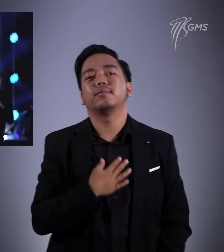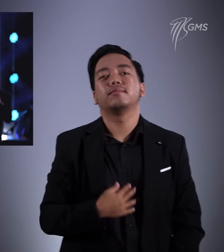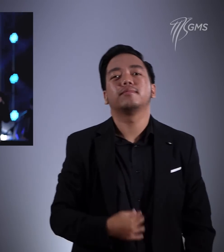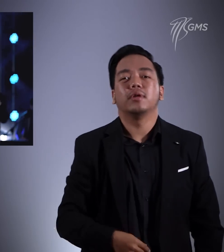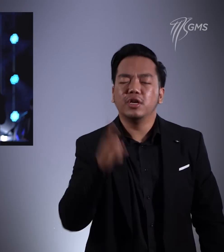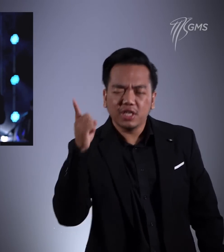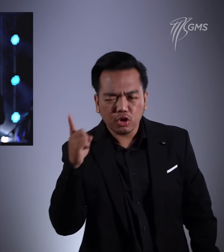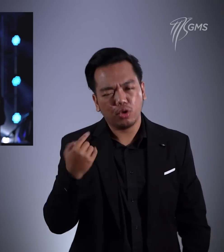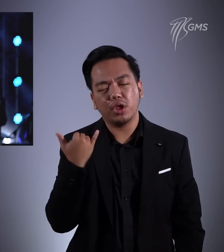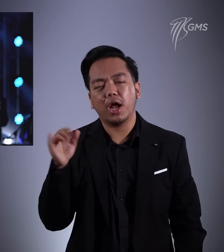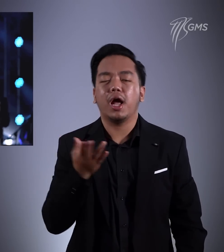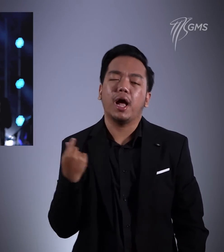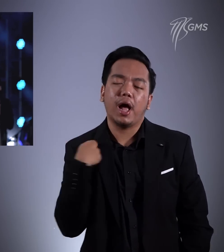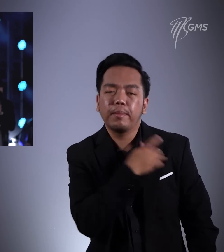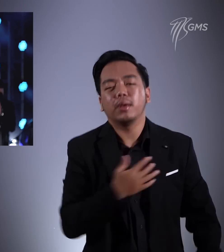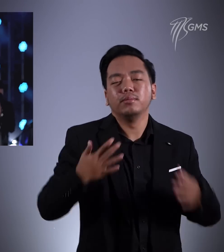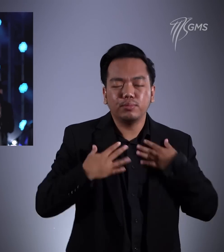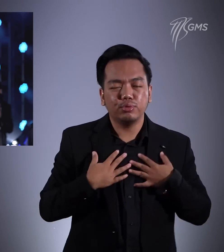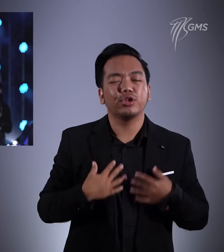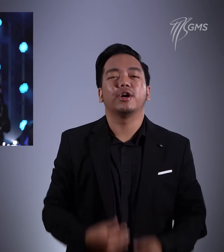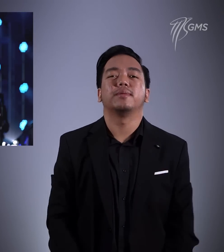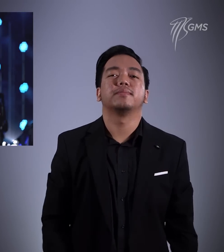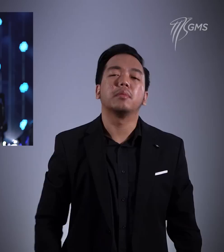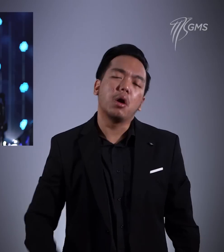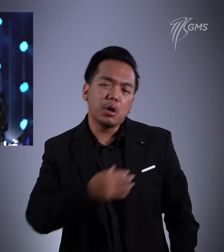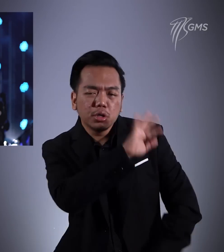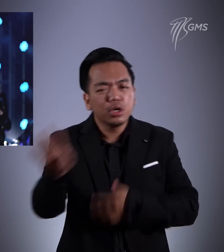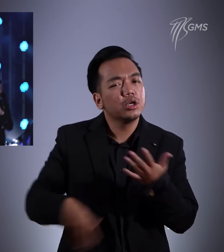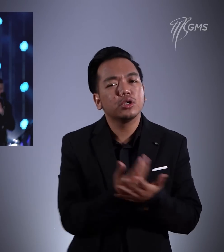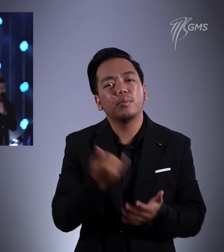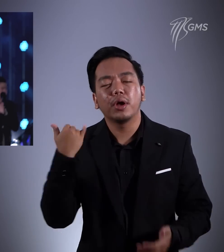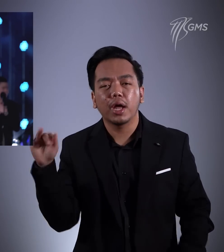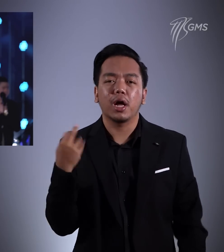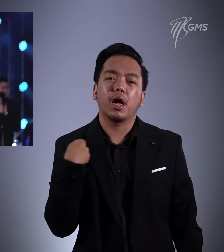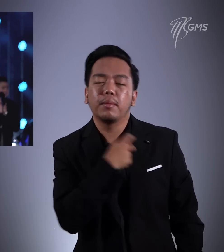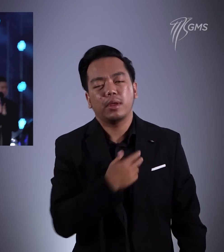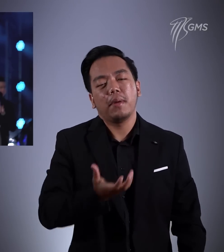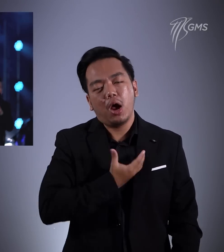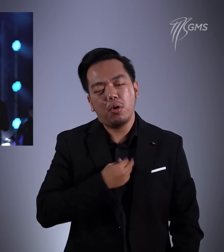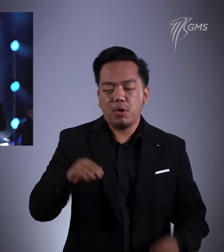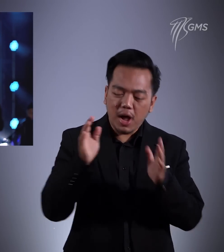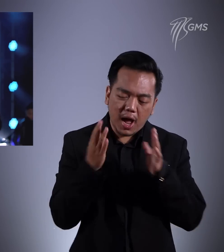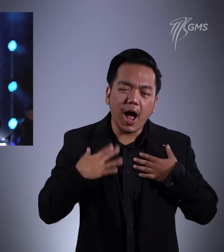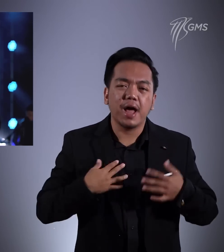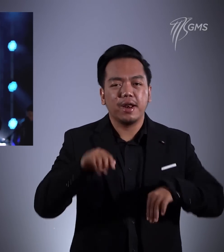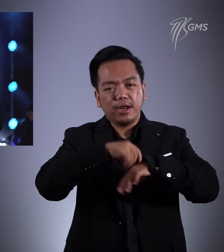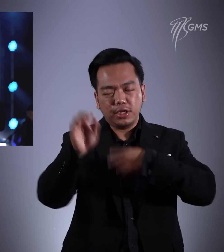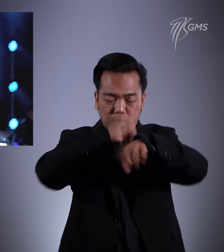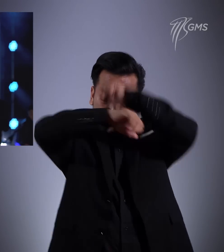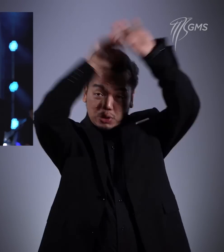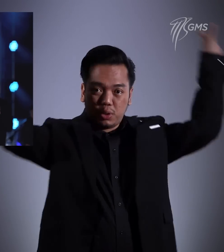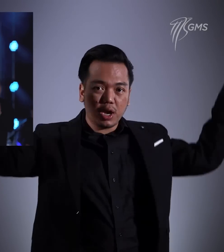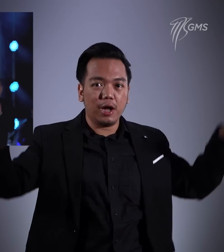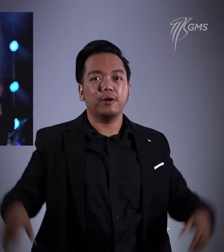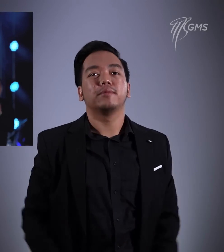dalam batin kami. Semua yang kami inginkan ada padamu di sorga ya Tuhan. Tiada yang kuingini di bumi